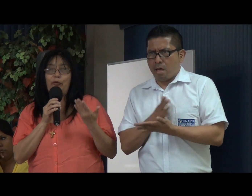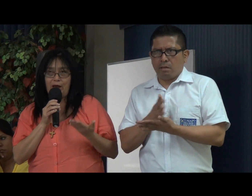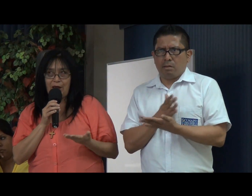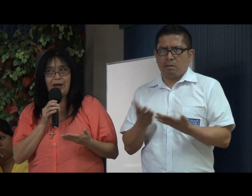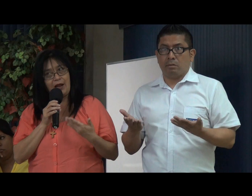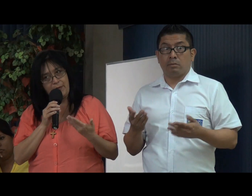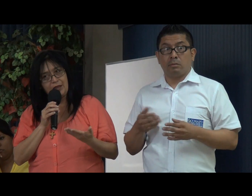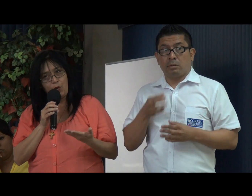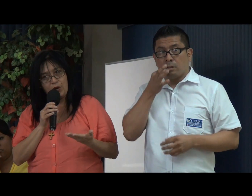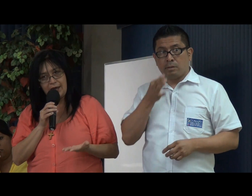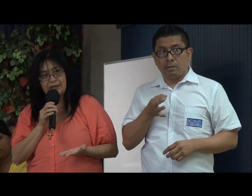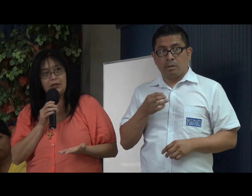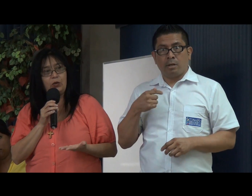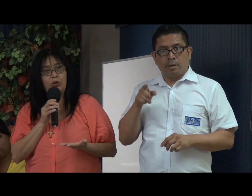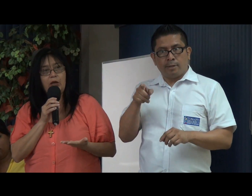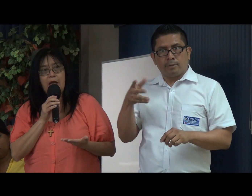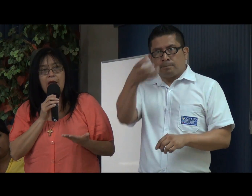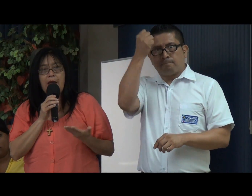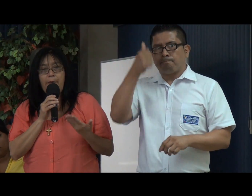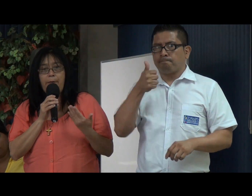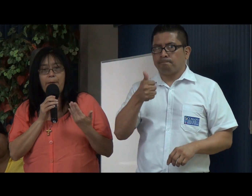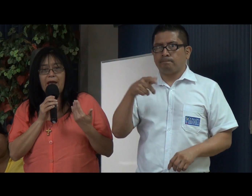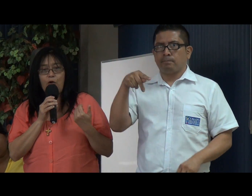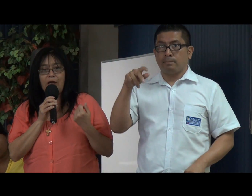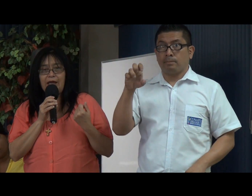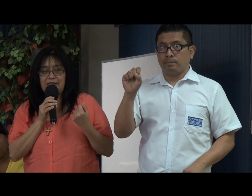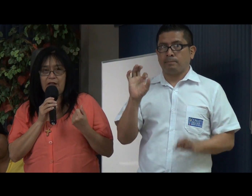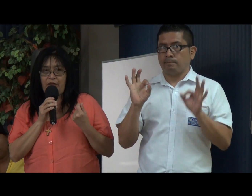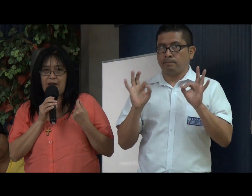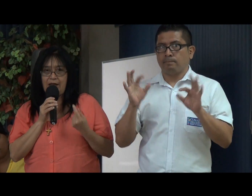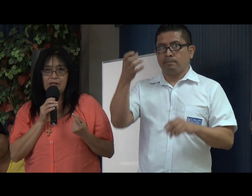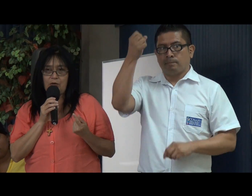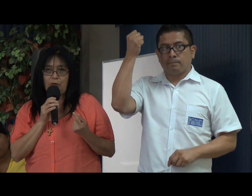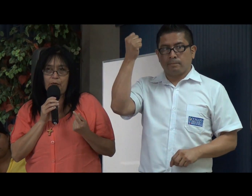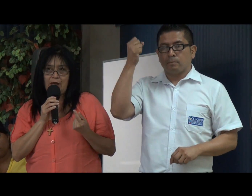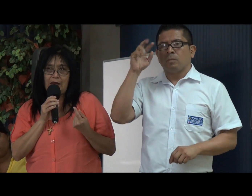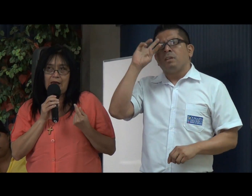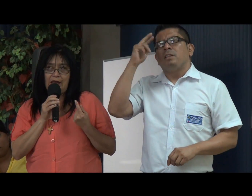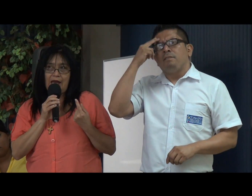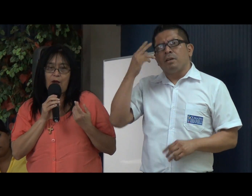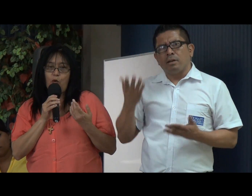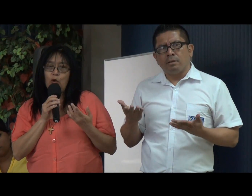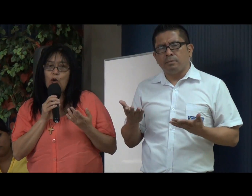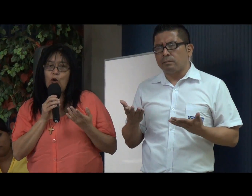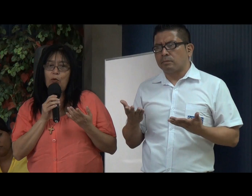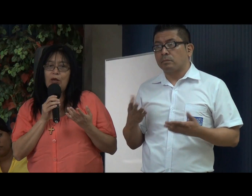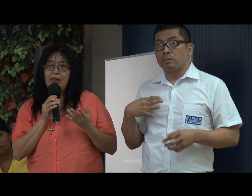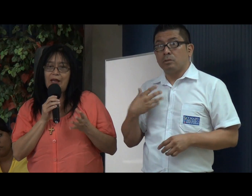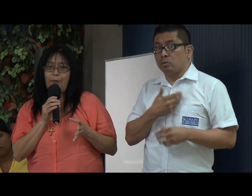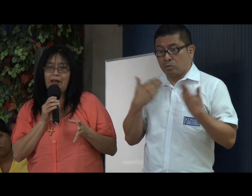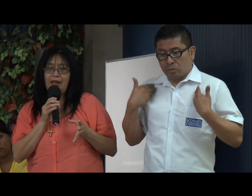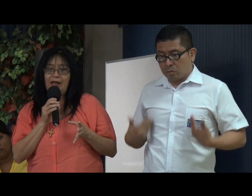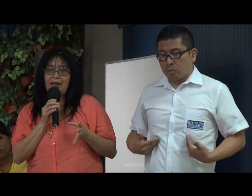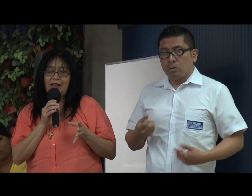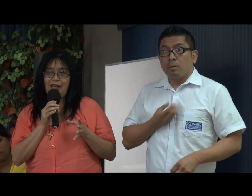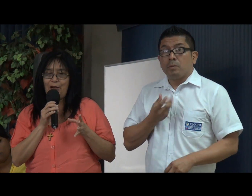fue realmente un éxito. Pero, ¿qué significa esto? Que uno como intérprete tiene que